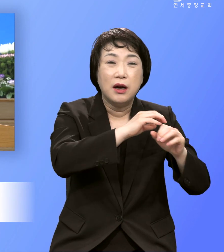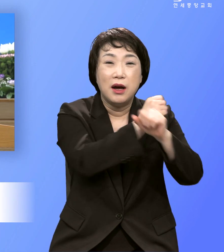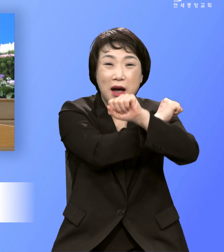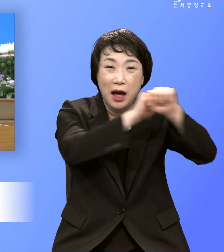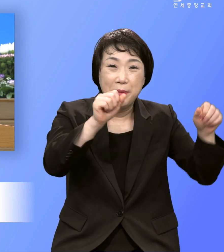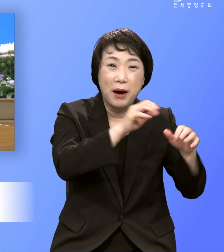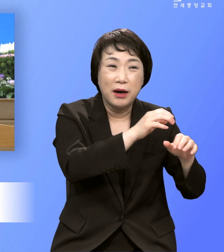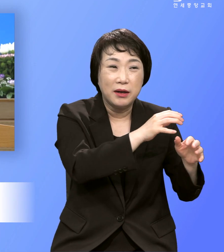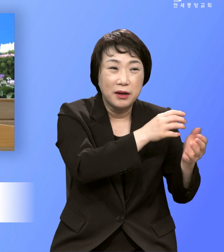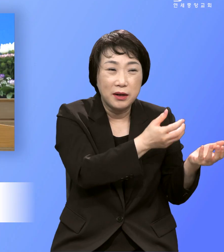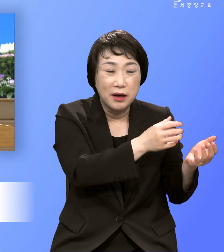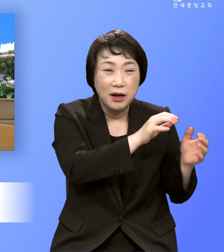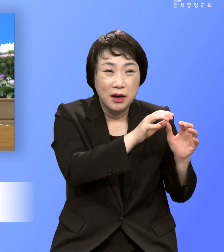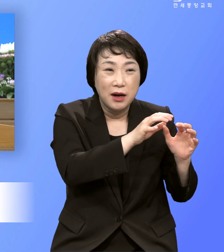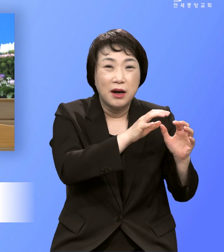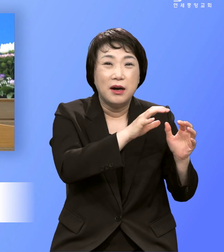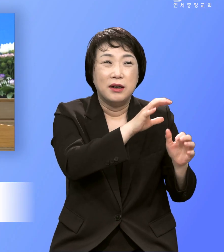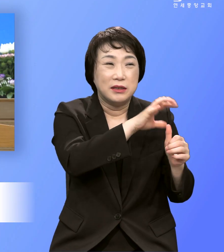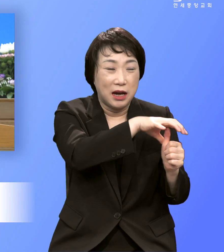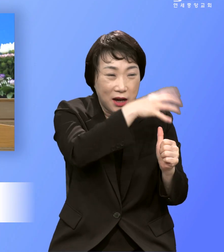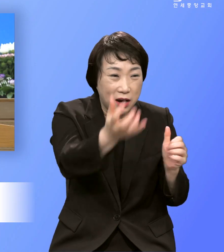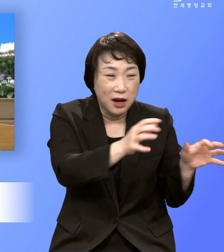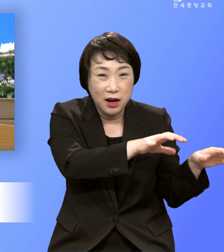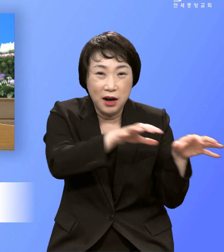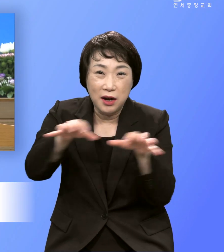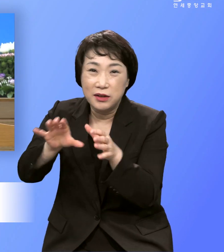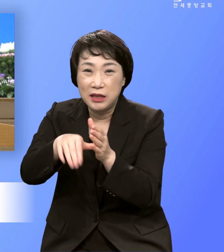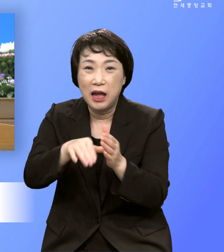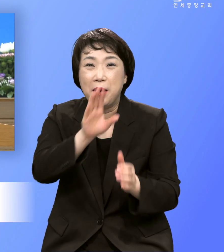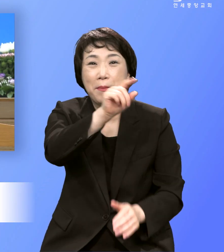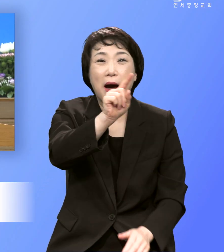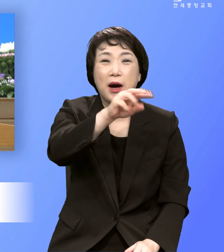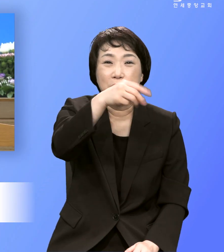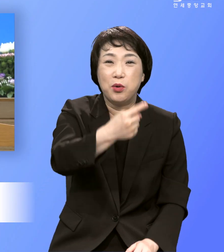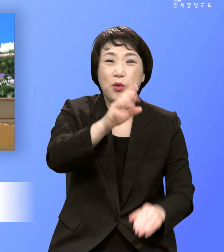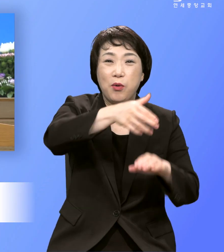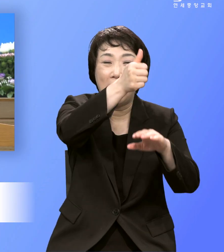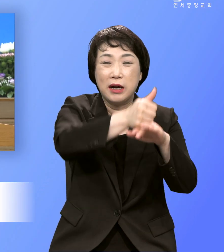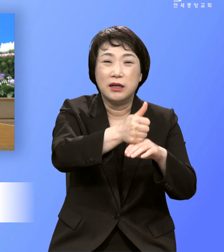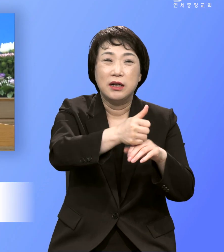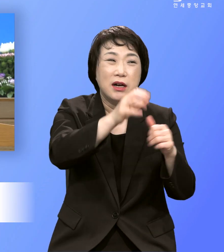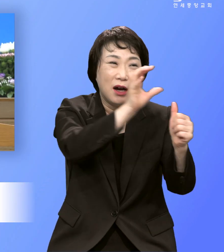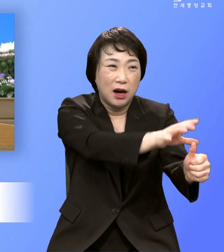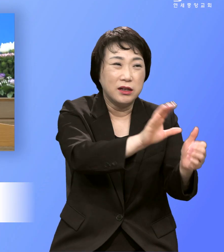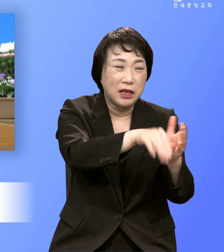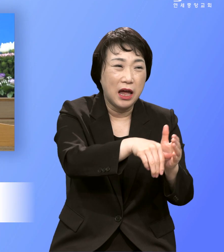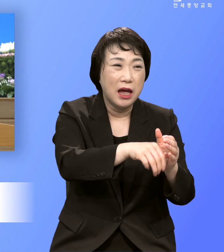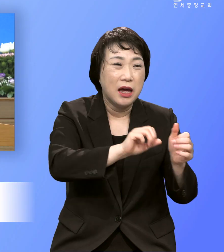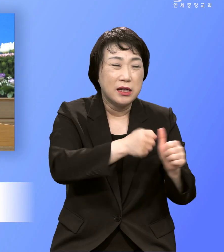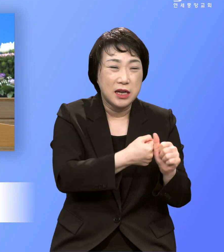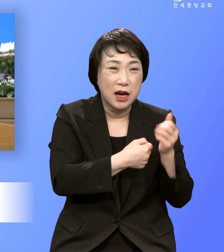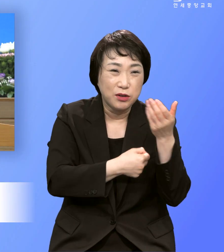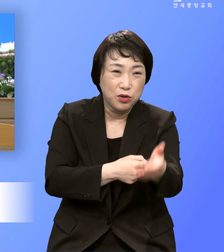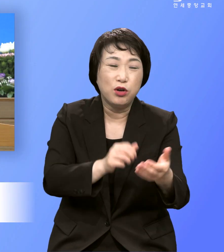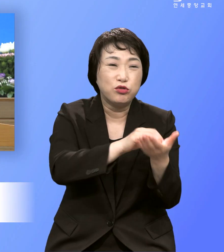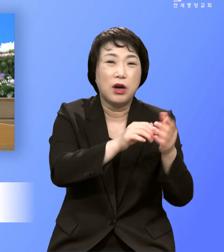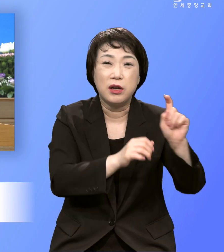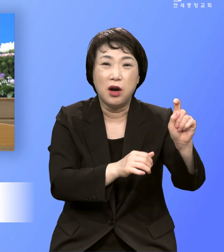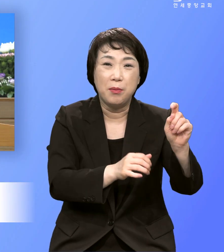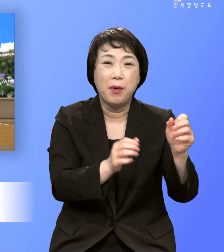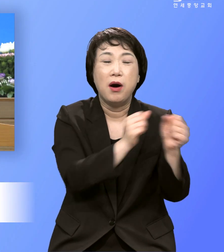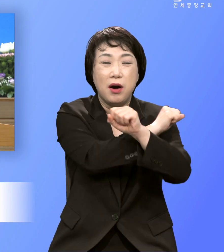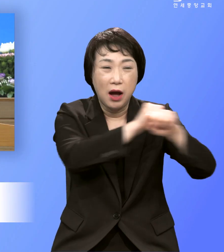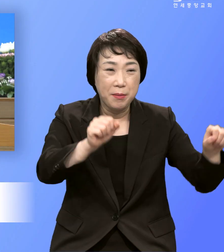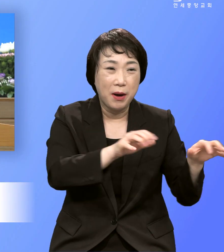때 바로의 압제에서 10번의 재앙을 통해서 항복시키고 그들이